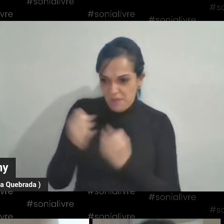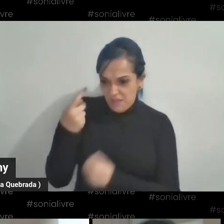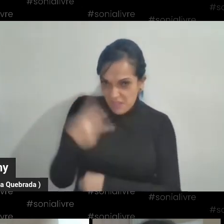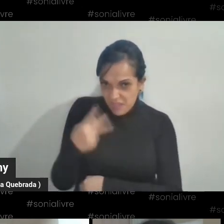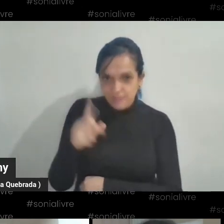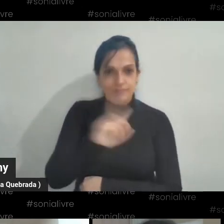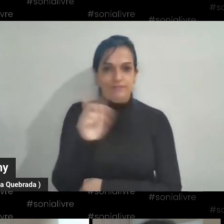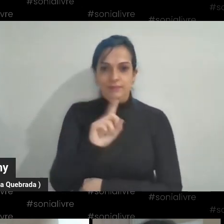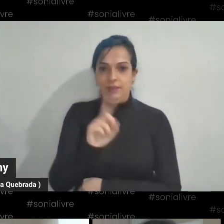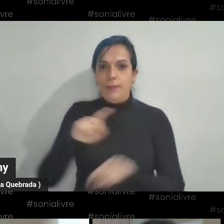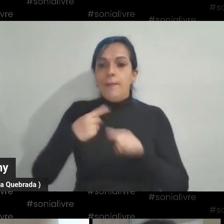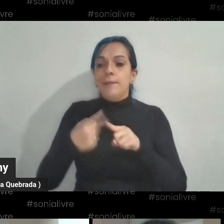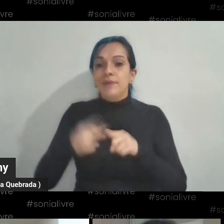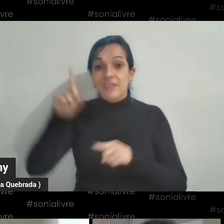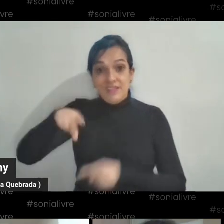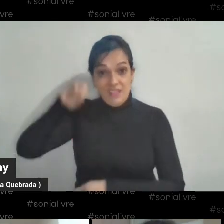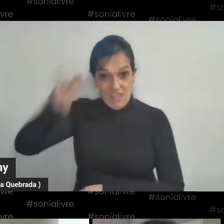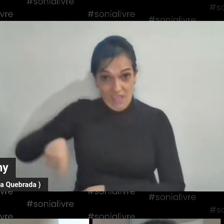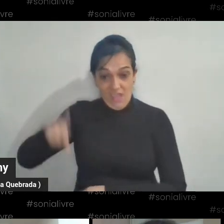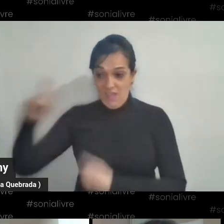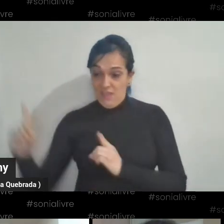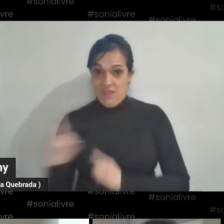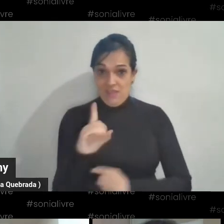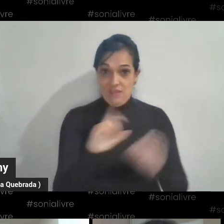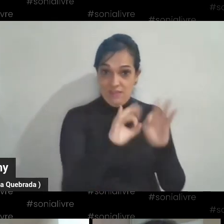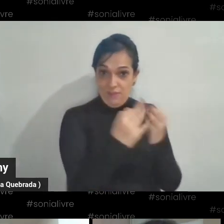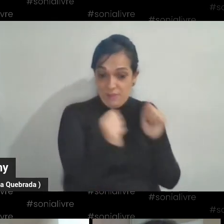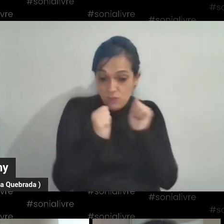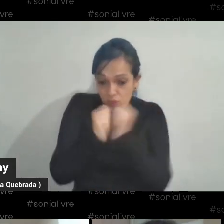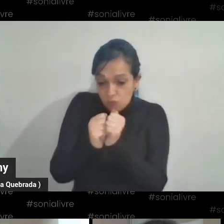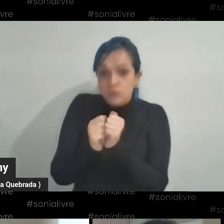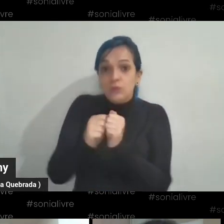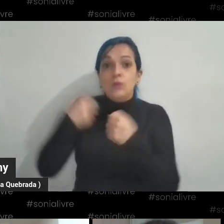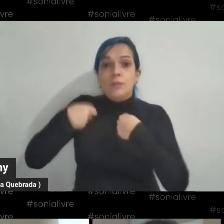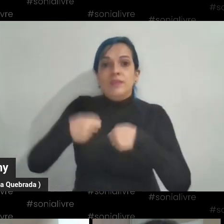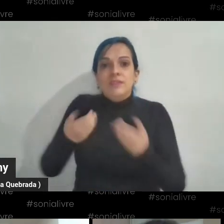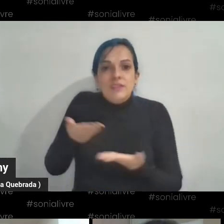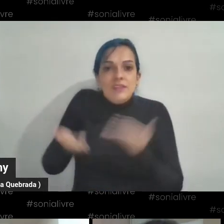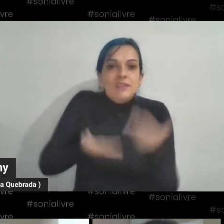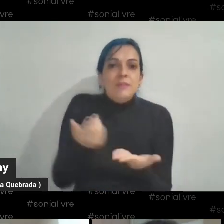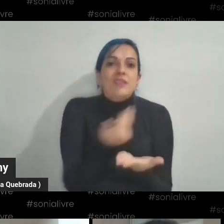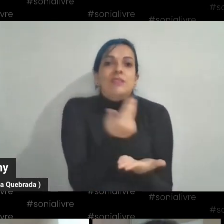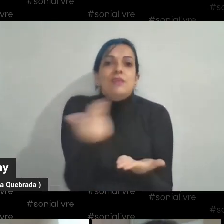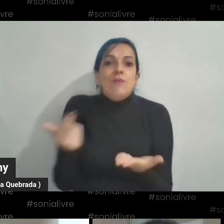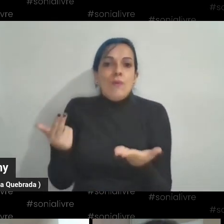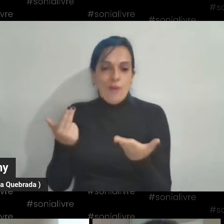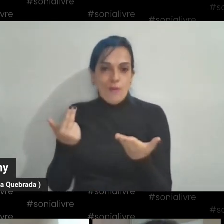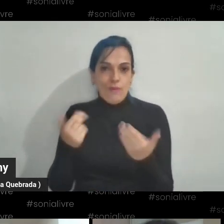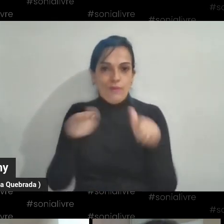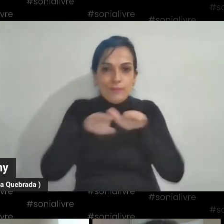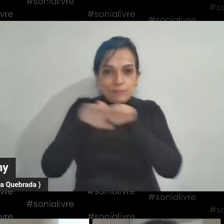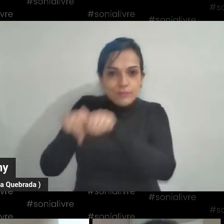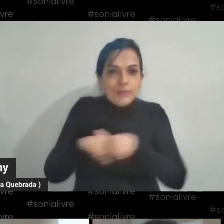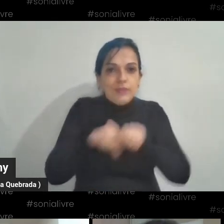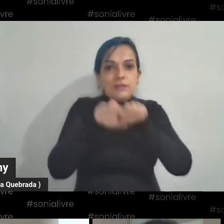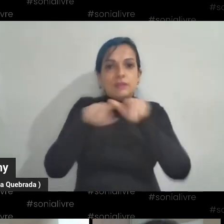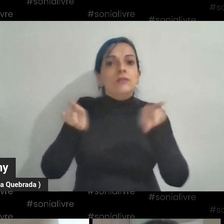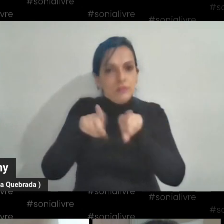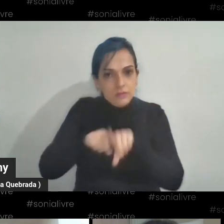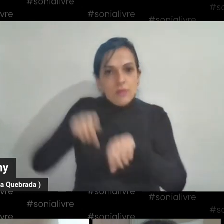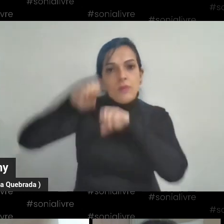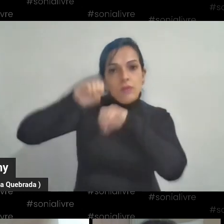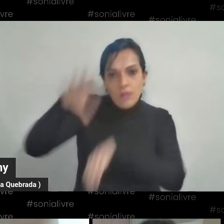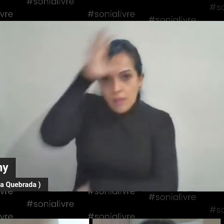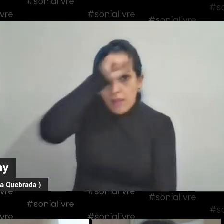os demais, para ela ser da família, ela teria que ter todo o tratamento que os demais filhos tiveram, ou seja, ser alfabetizada em Libras, ter